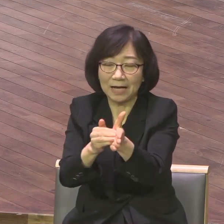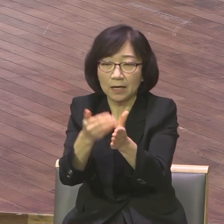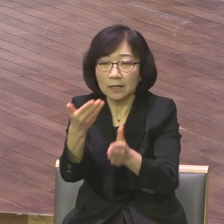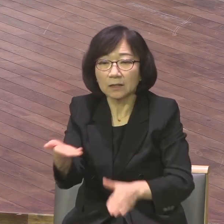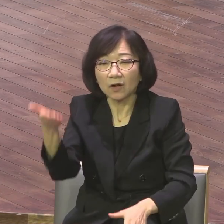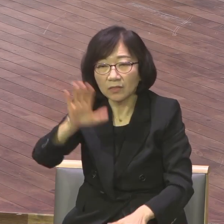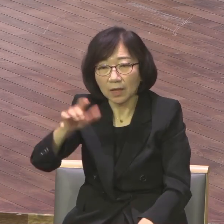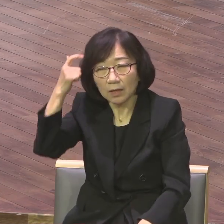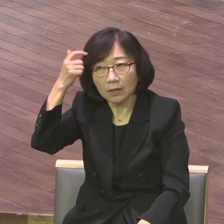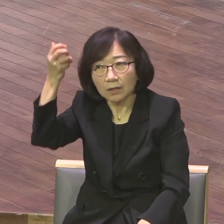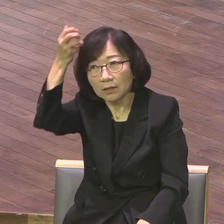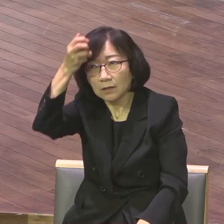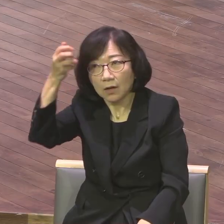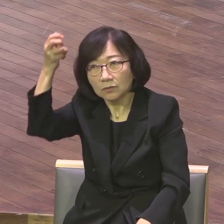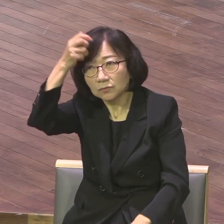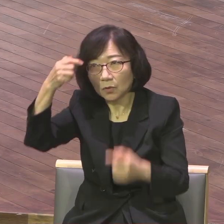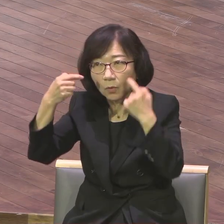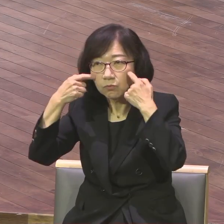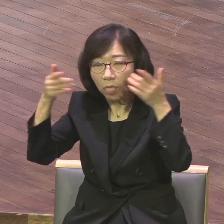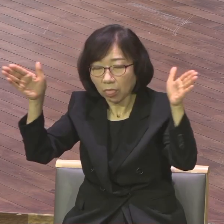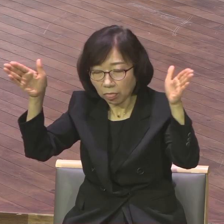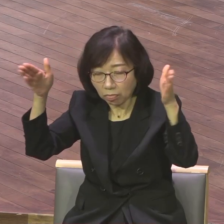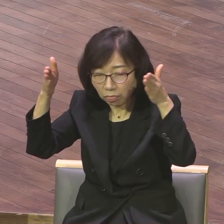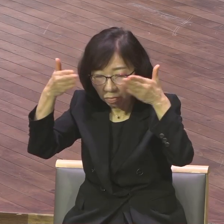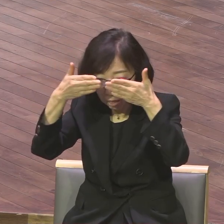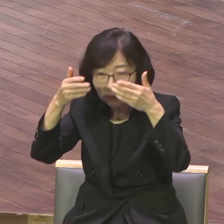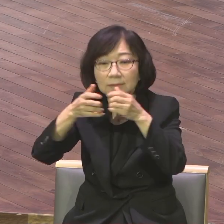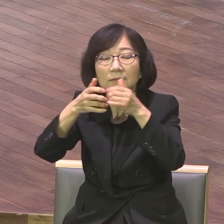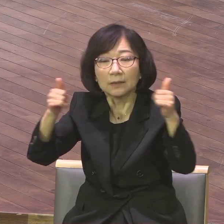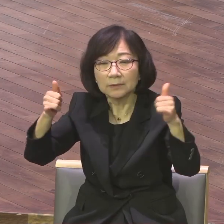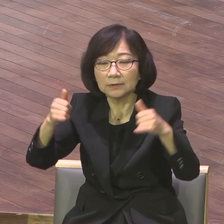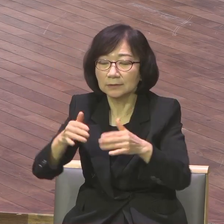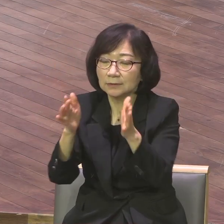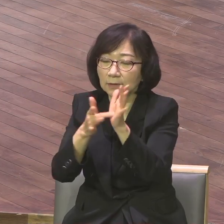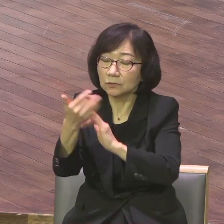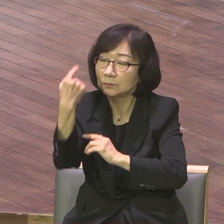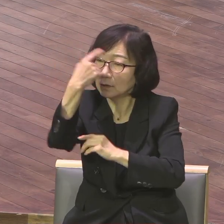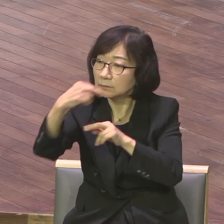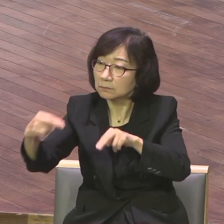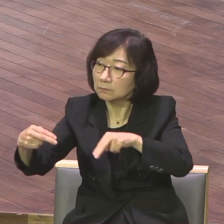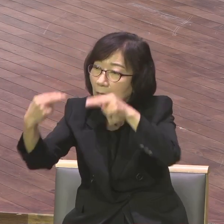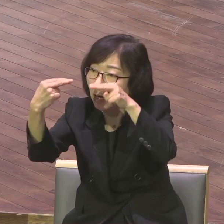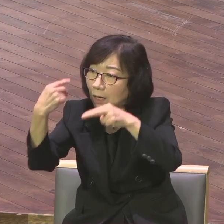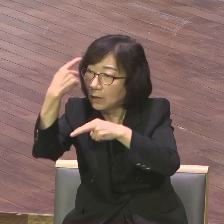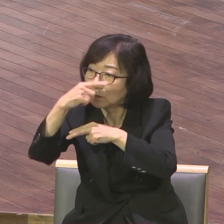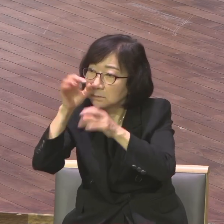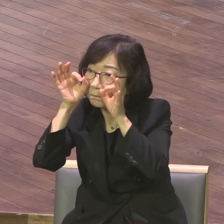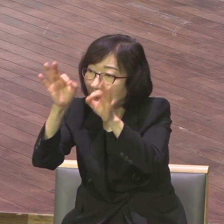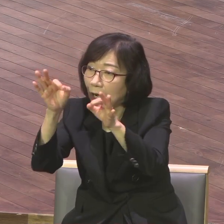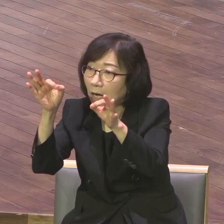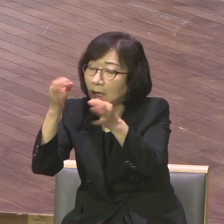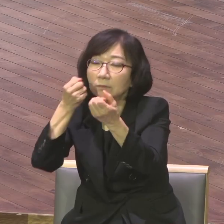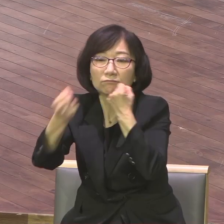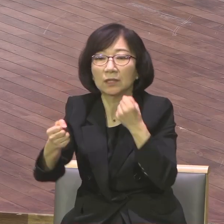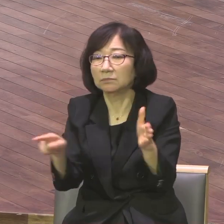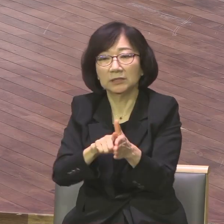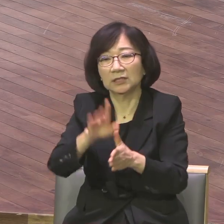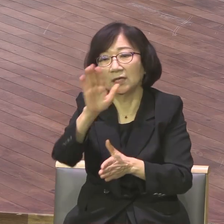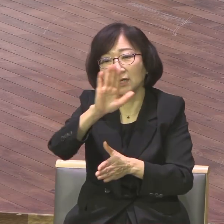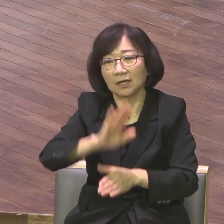어두워졌는 이 무리들은 예수님을 직접 보고도 믿지를 못하고 있어요. 보고도 믿지를 못해.